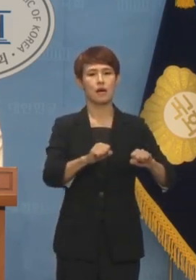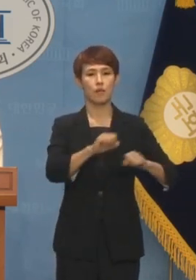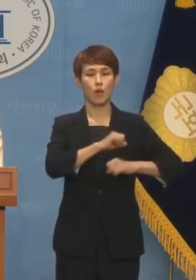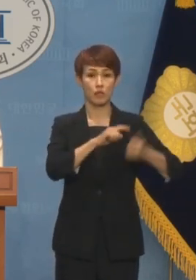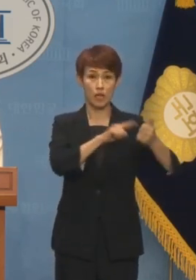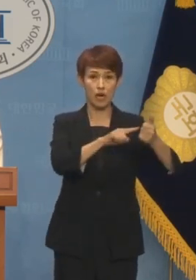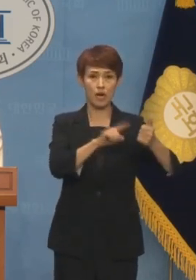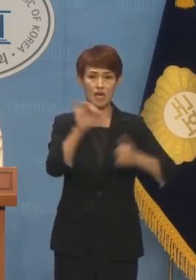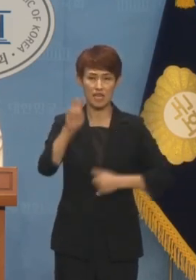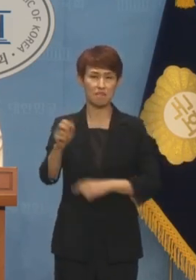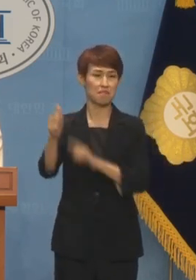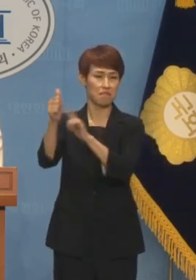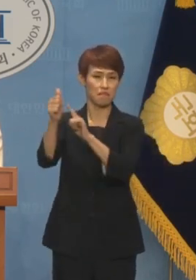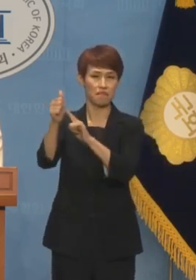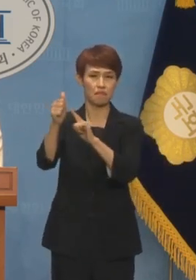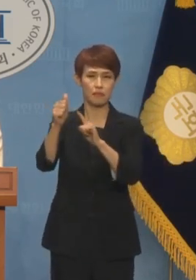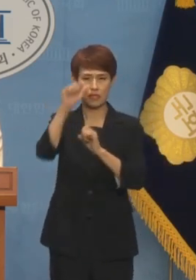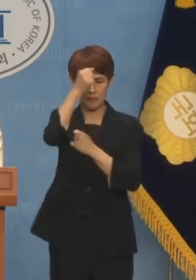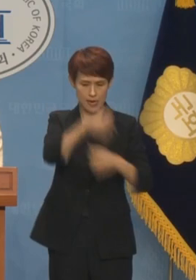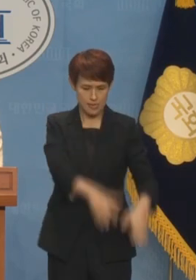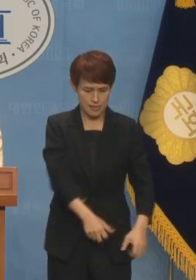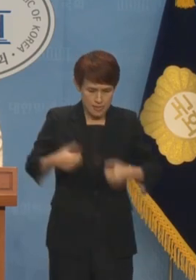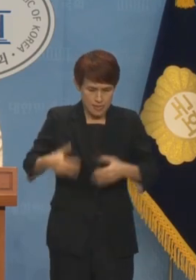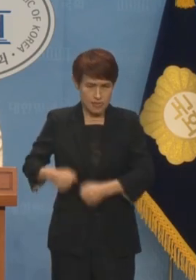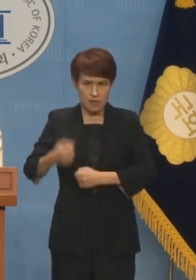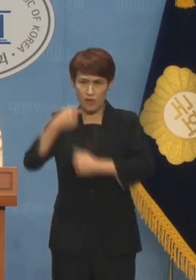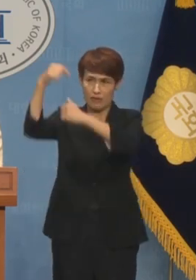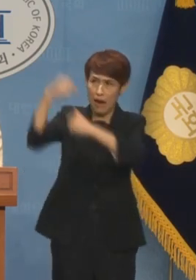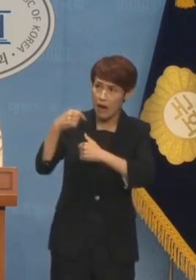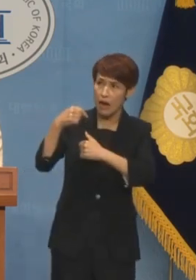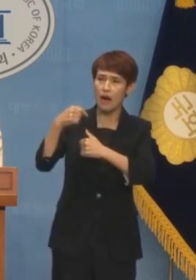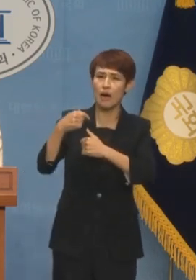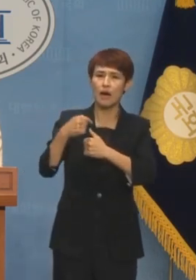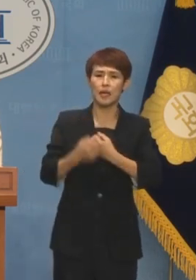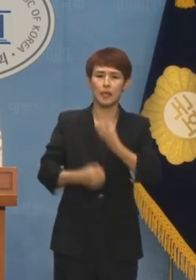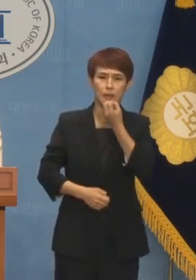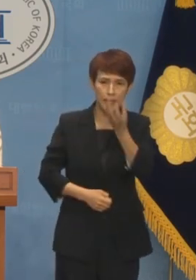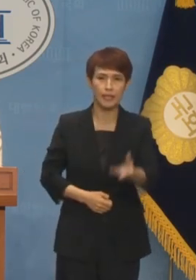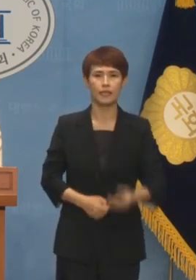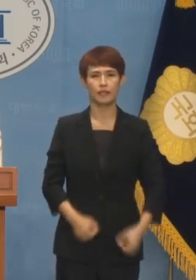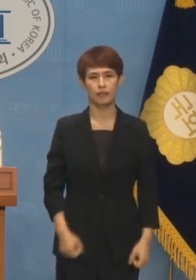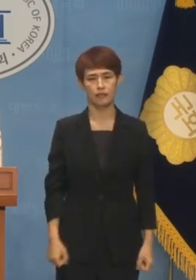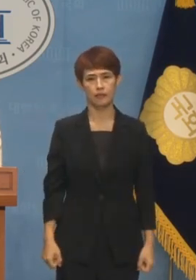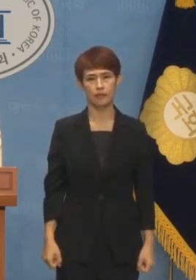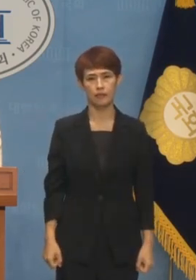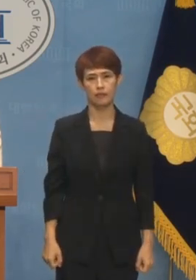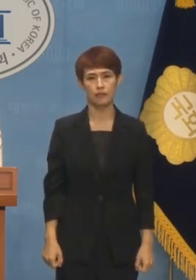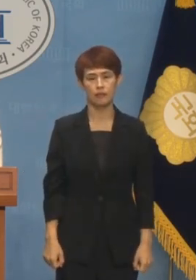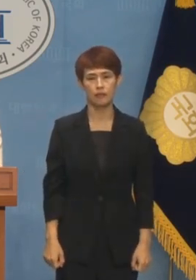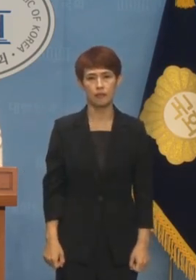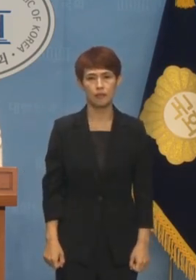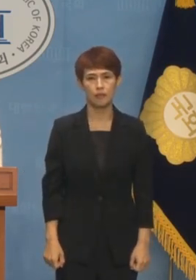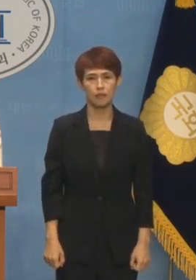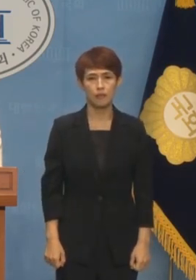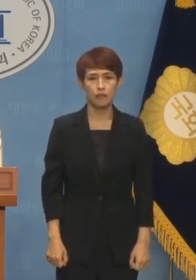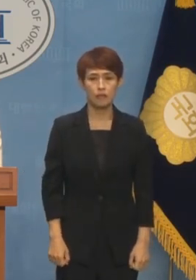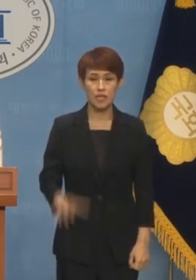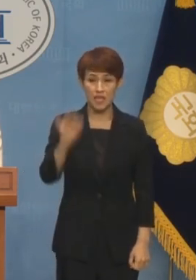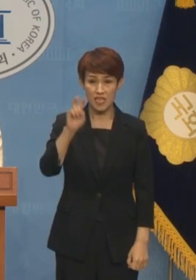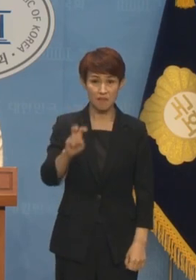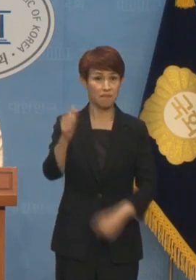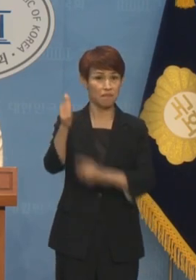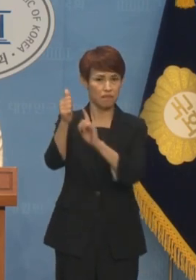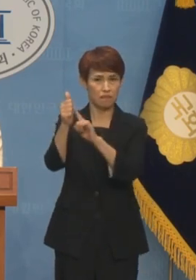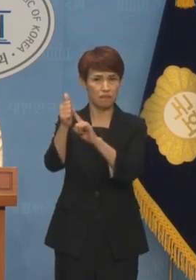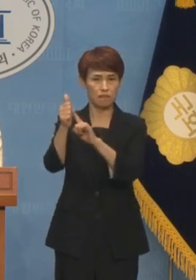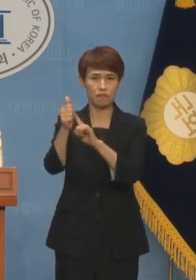전 사단장이 가슴 장화를 신고 급류에 들어가라고 지시했다고 밝혔습니다. 임 전 사단장의